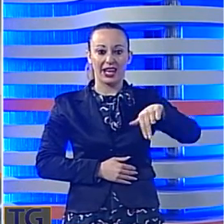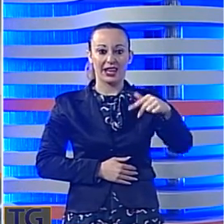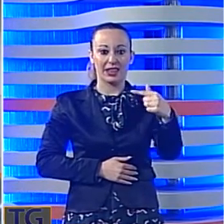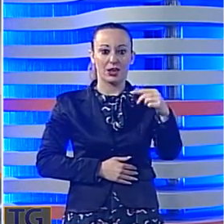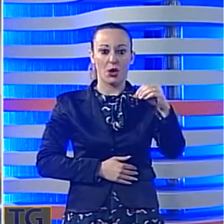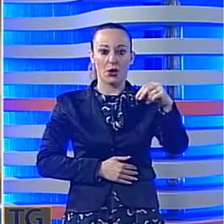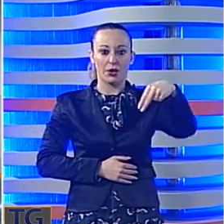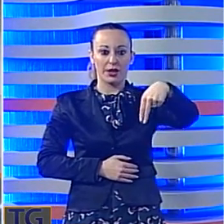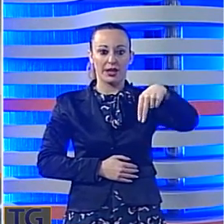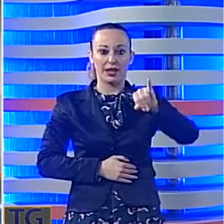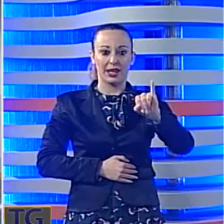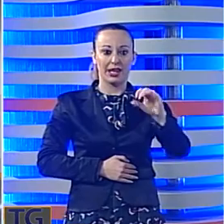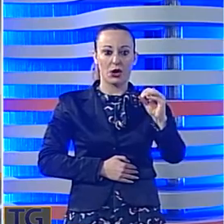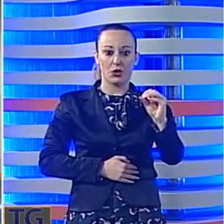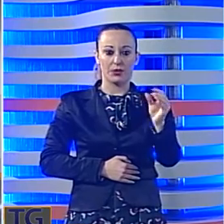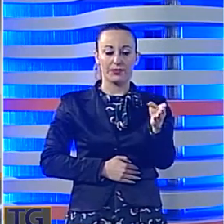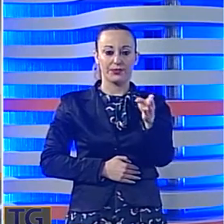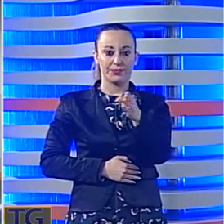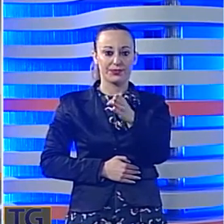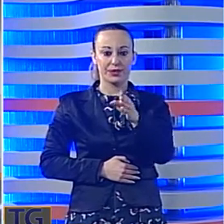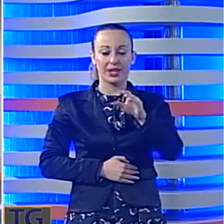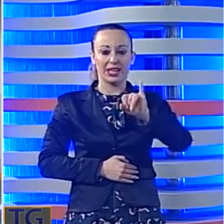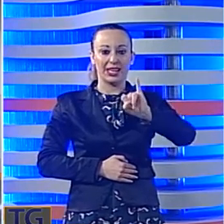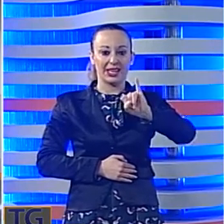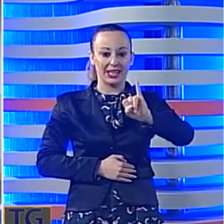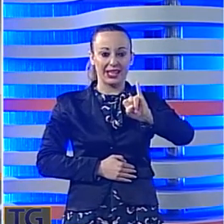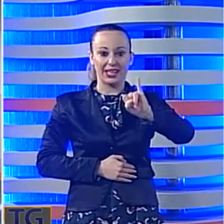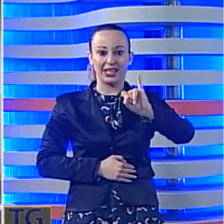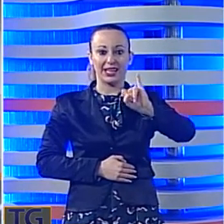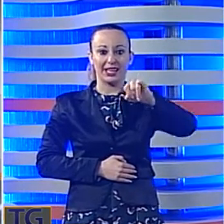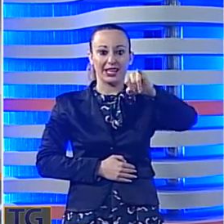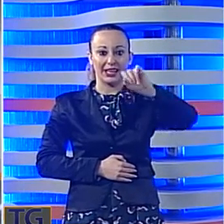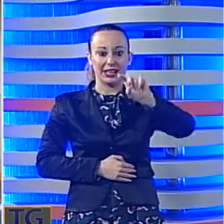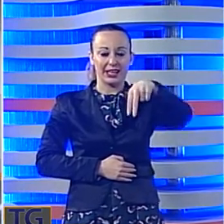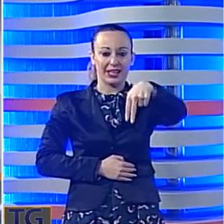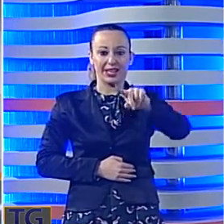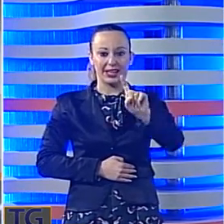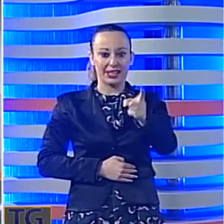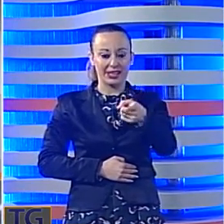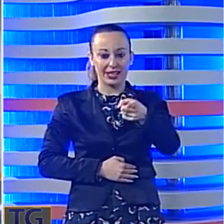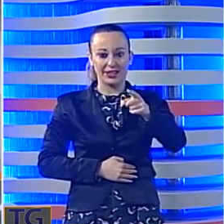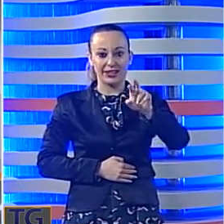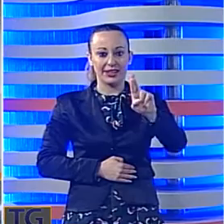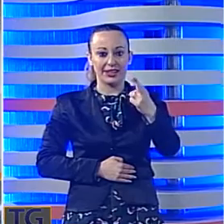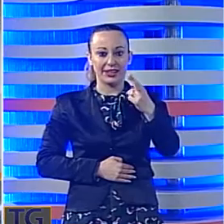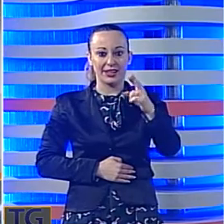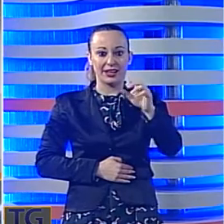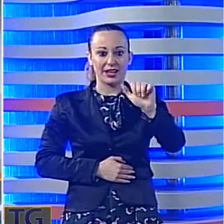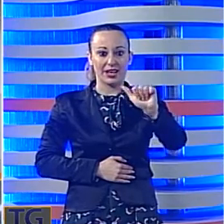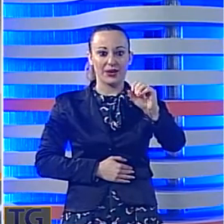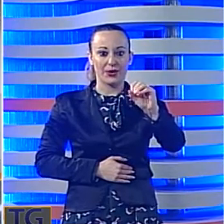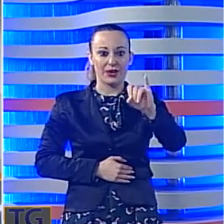Apriamo questa edizione del TG Med LIS parlando di Antonio Ingroia,